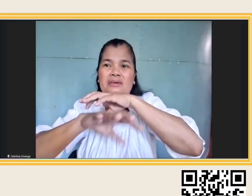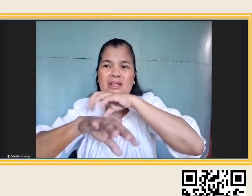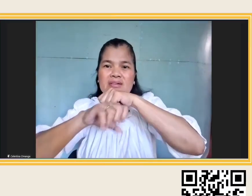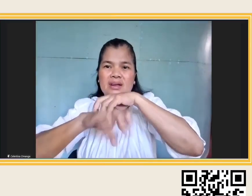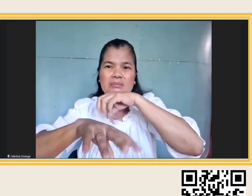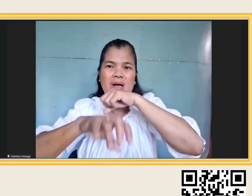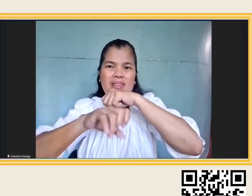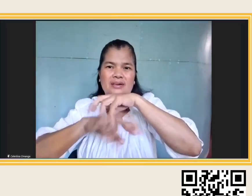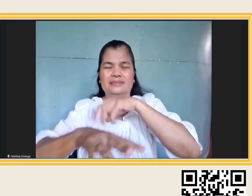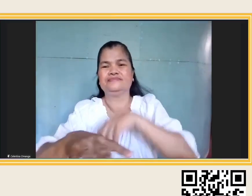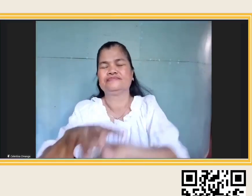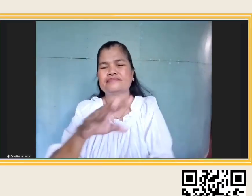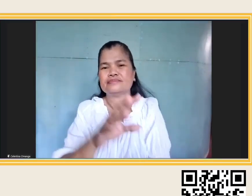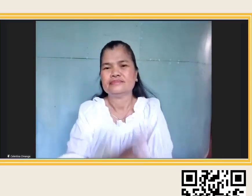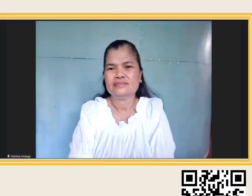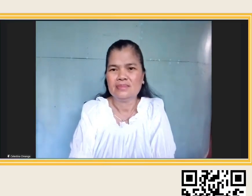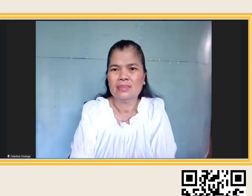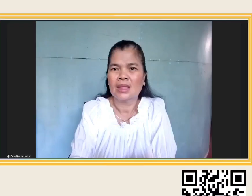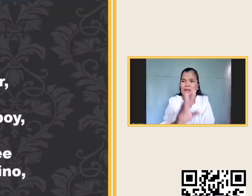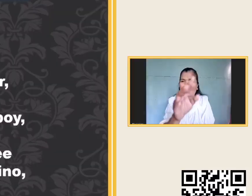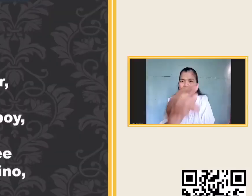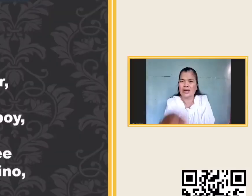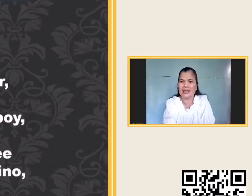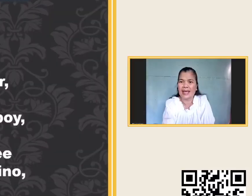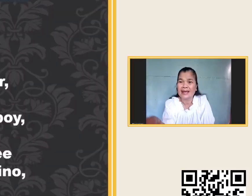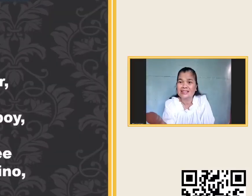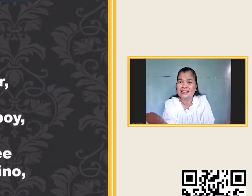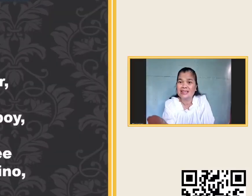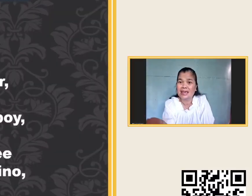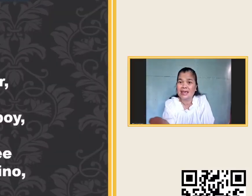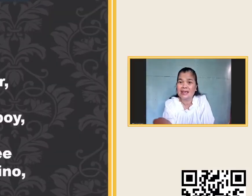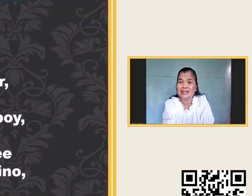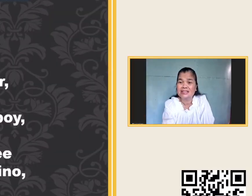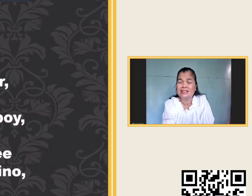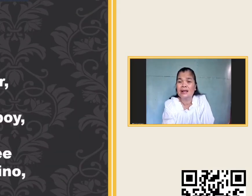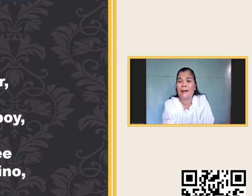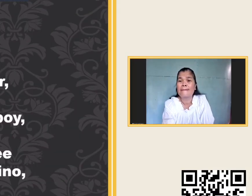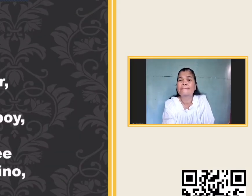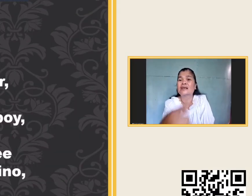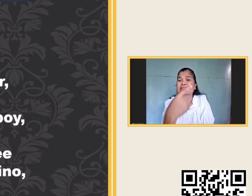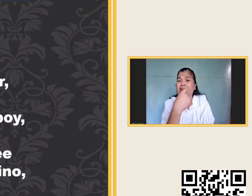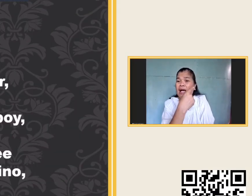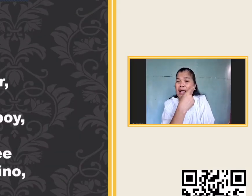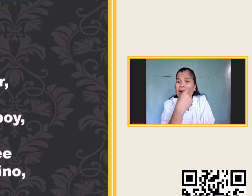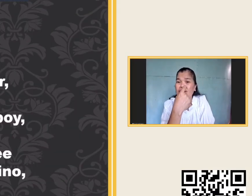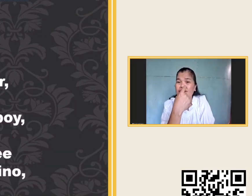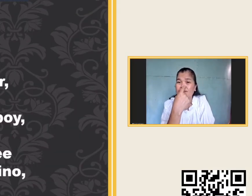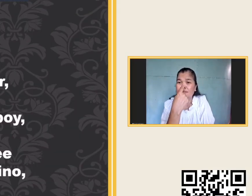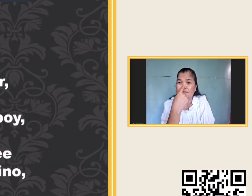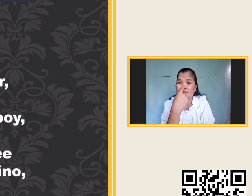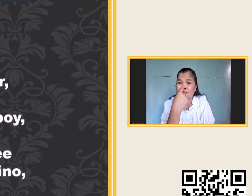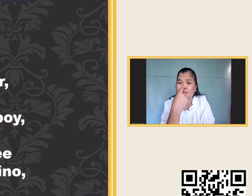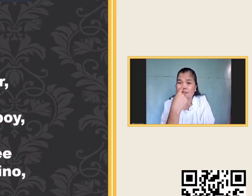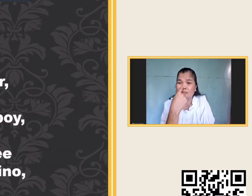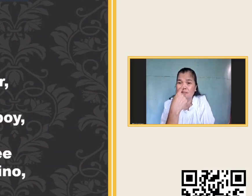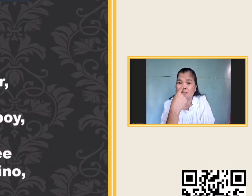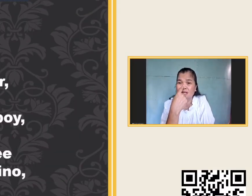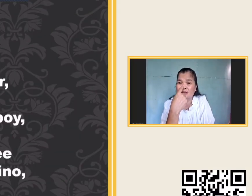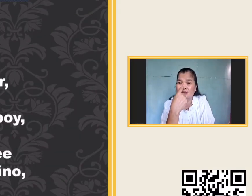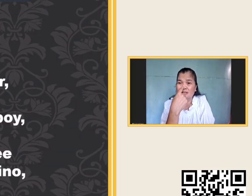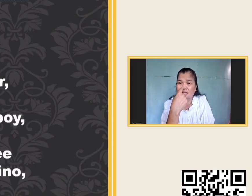na, great-grandmother. Okay, next is sa